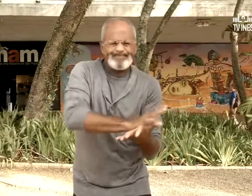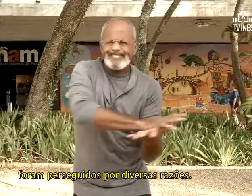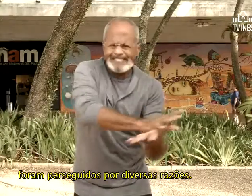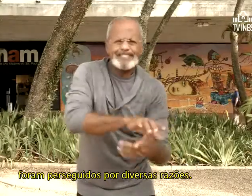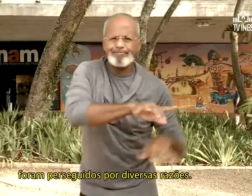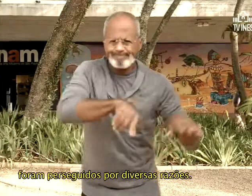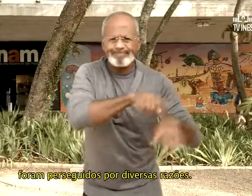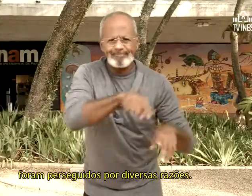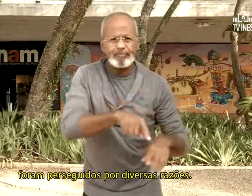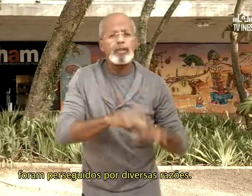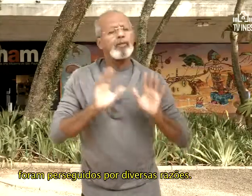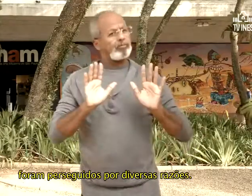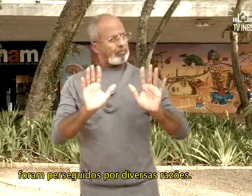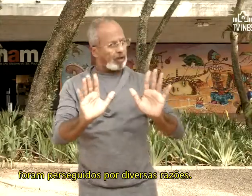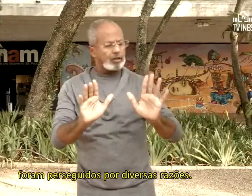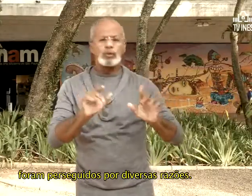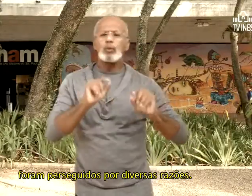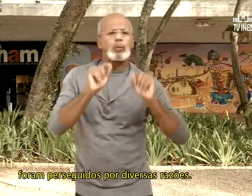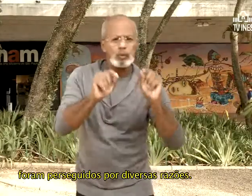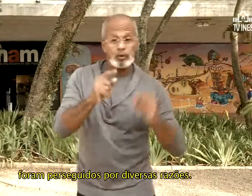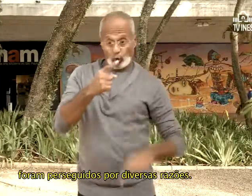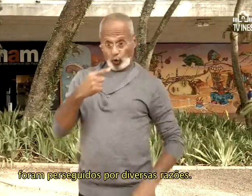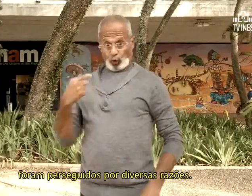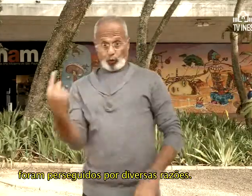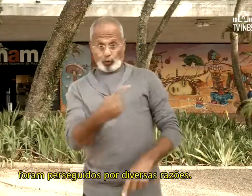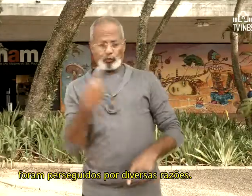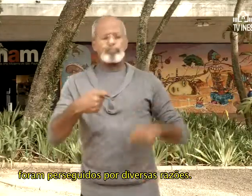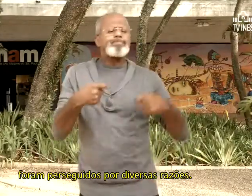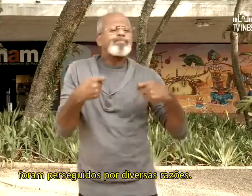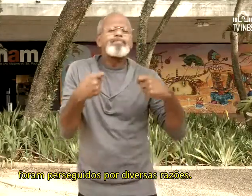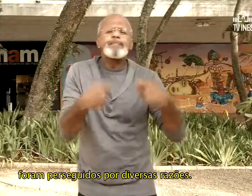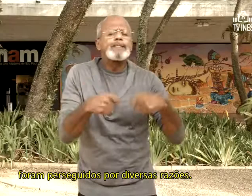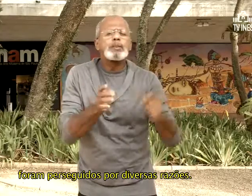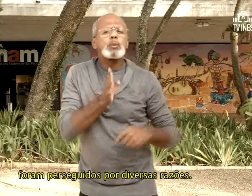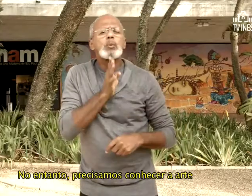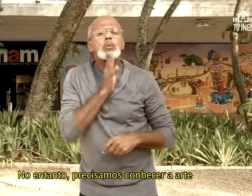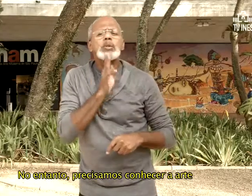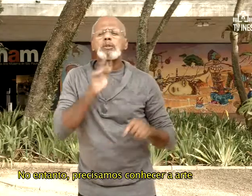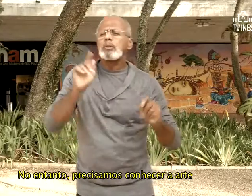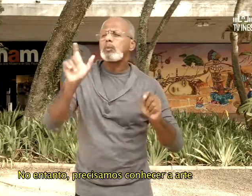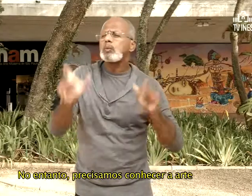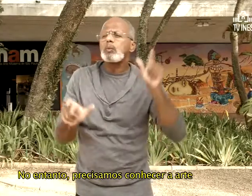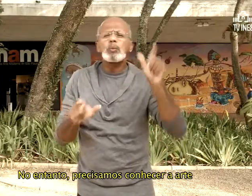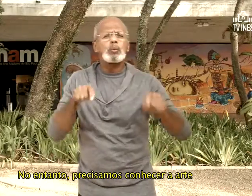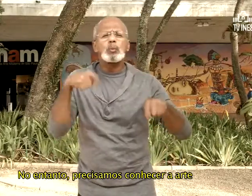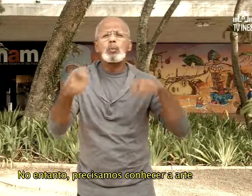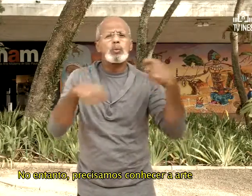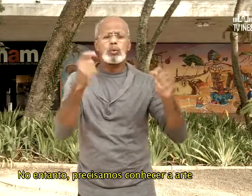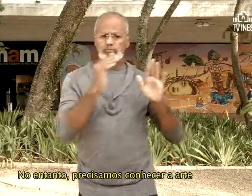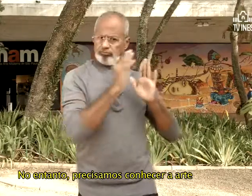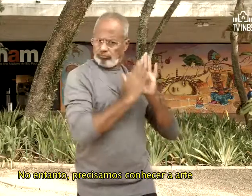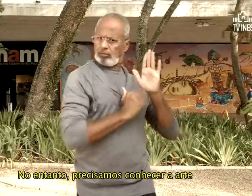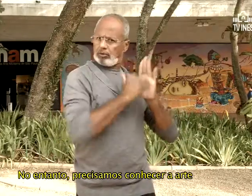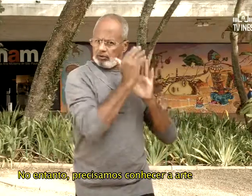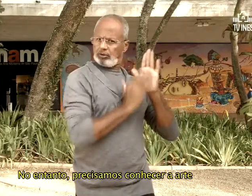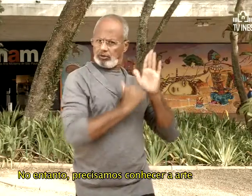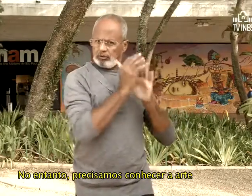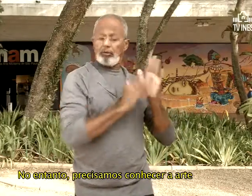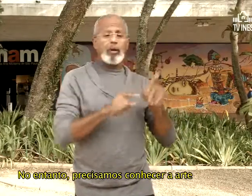foram perseguidos por diversas razões. No entanto, precisamos conhecer a arte